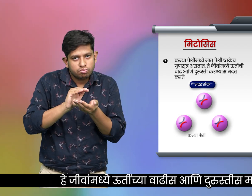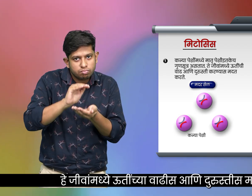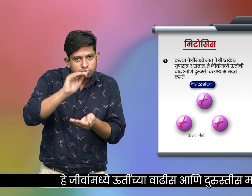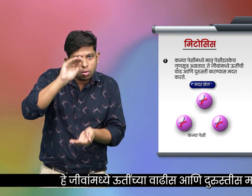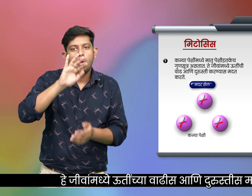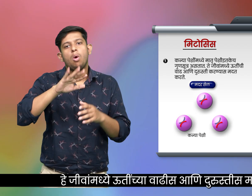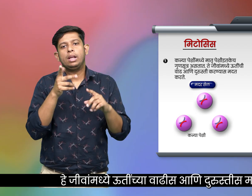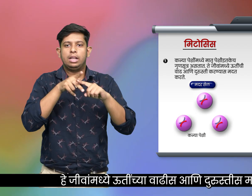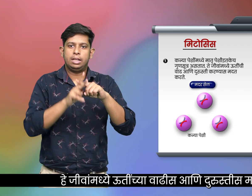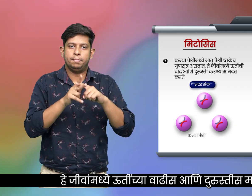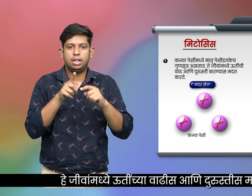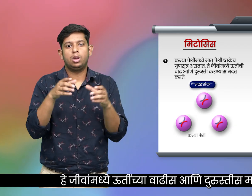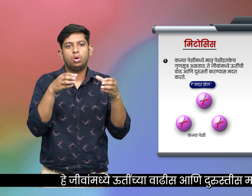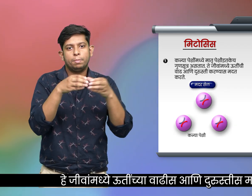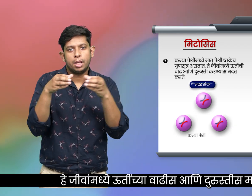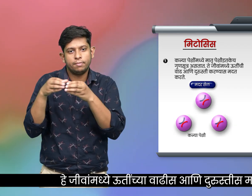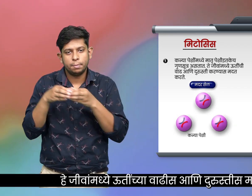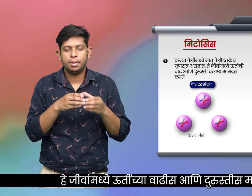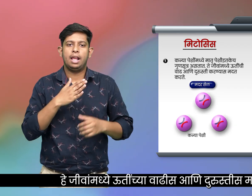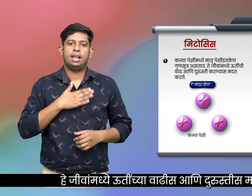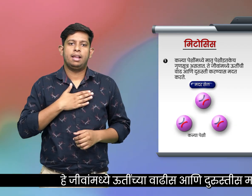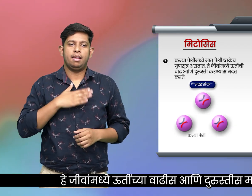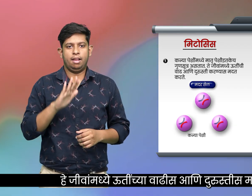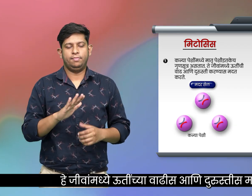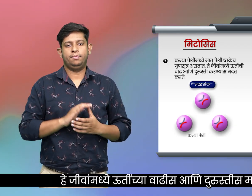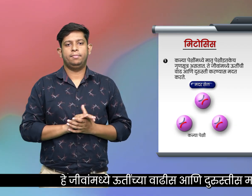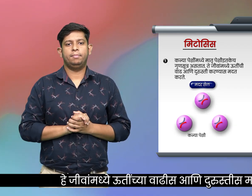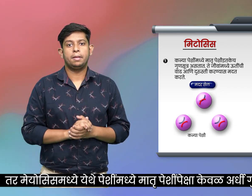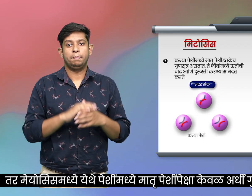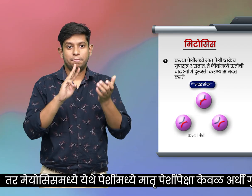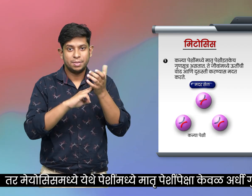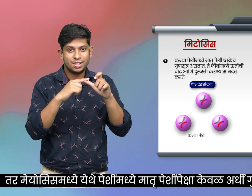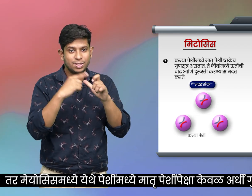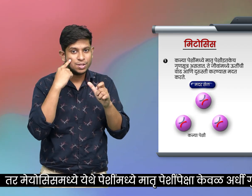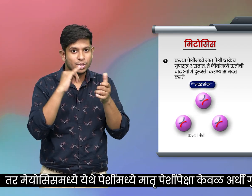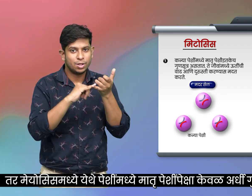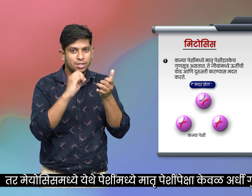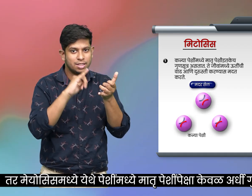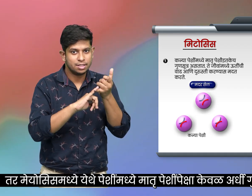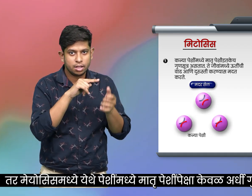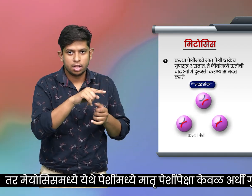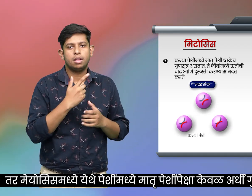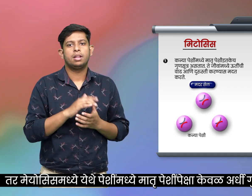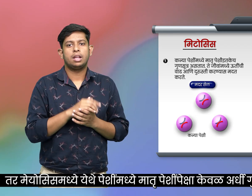हे जीवांमध्ये ऊतींच्या वाढीस आणि दुरुस्तीस मदत करते. तर मेयोसिसमध्ये येथे